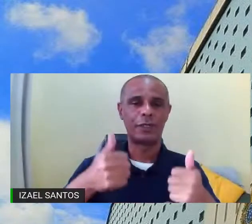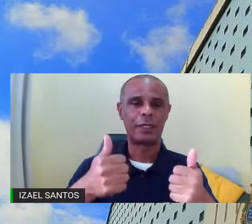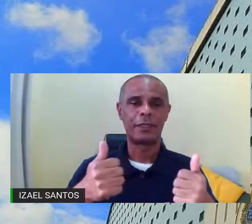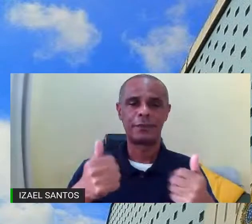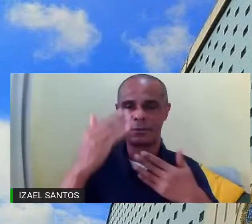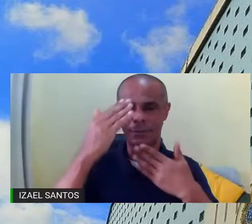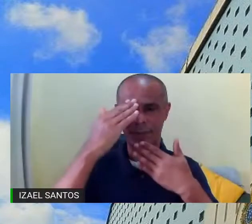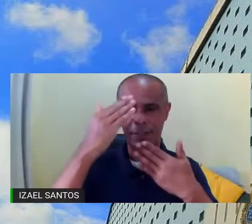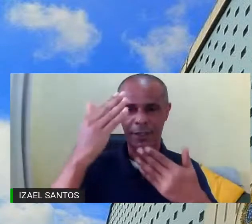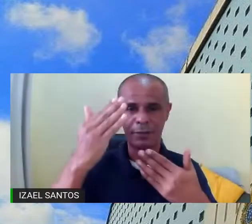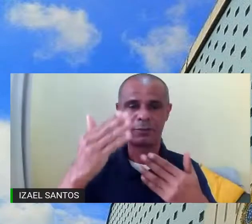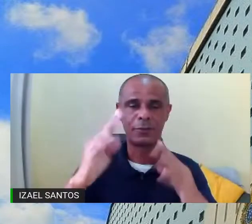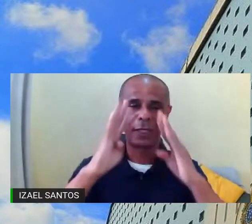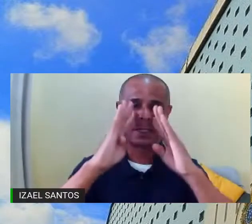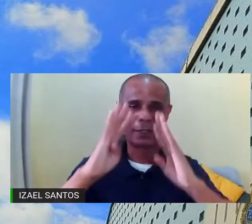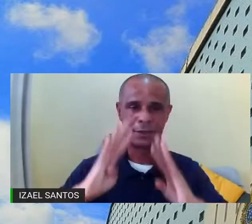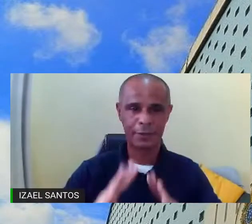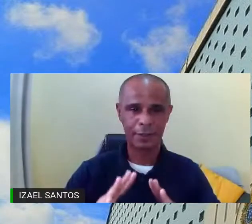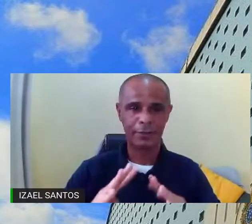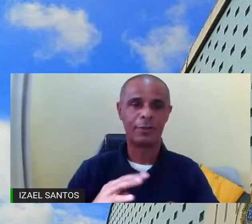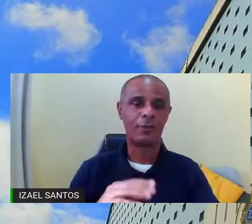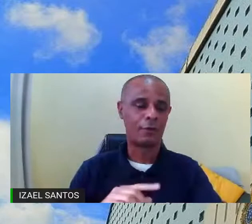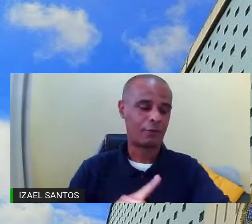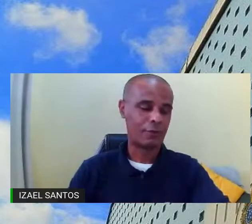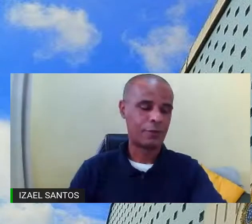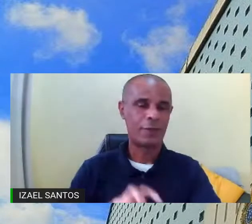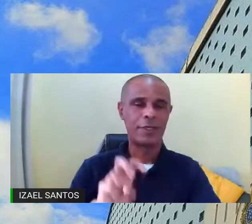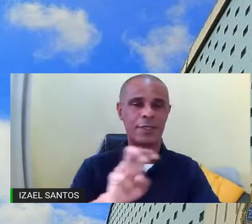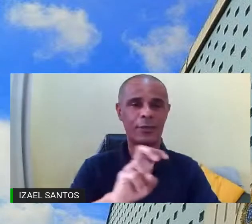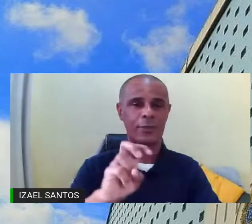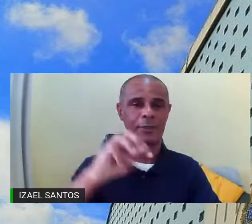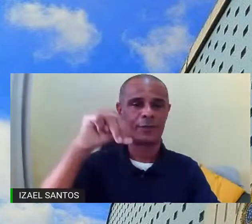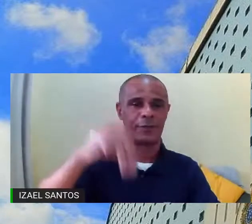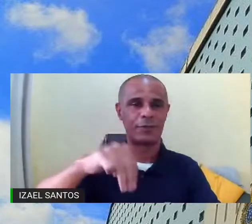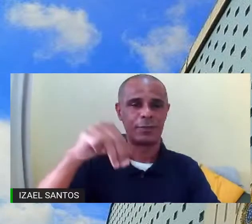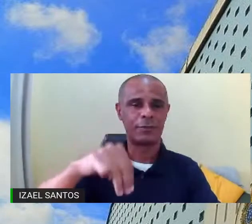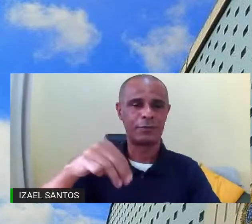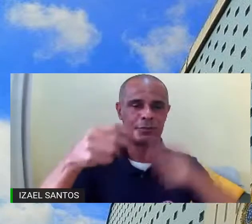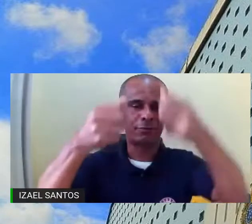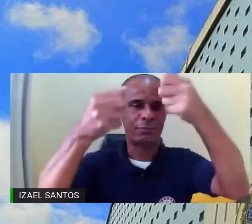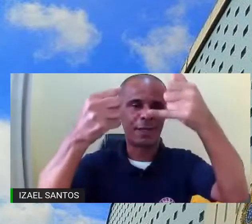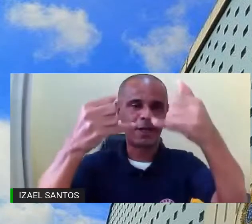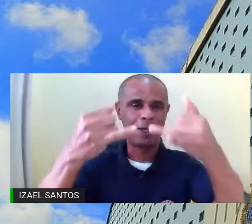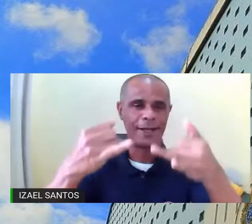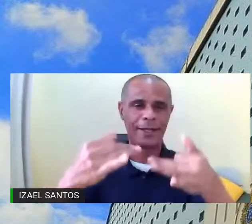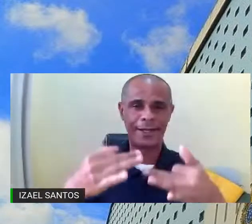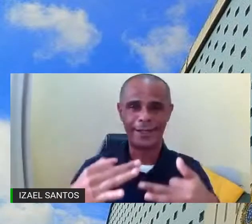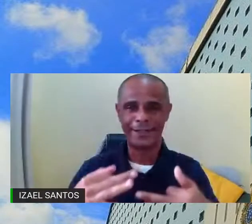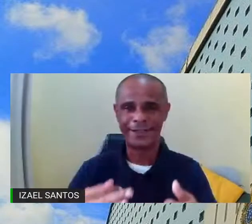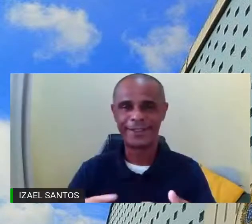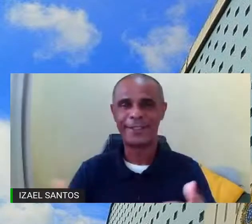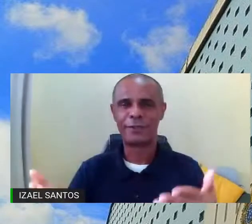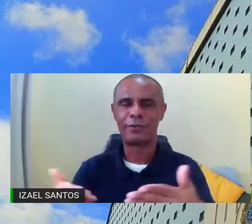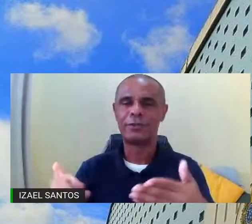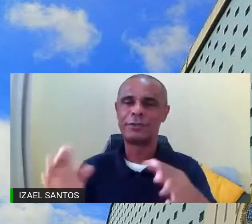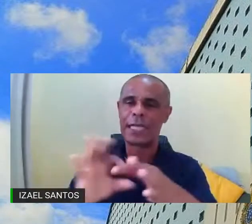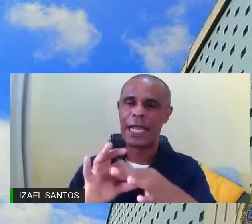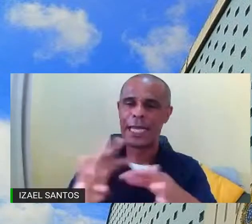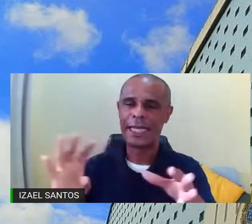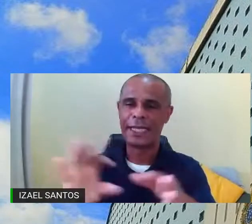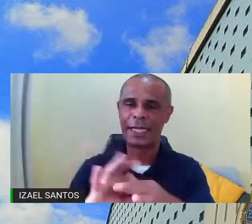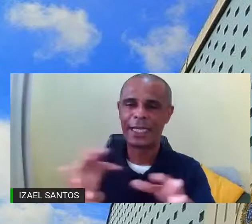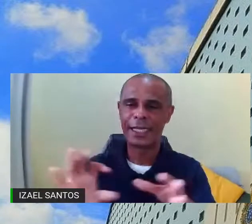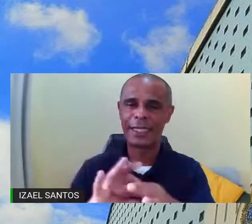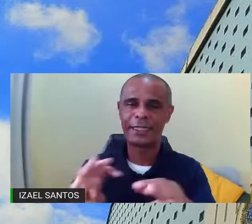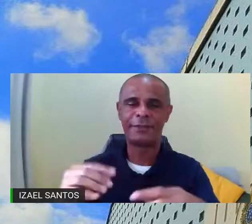muito a sua atenção, foram 55 minutos de fala e, enfim, estou à disposição para algum debate